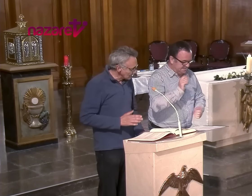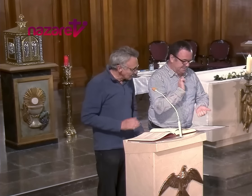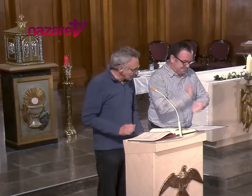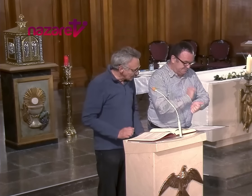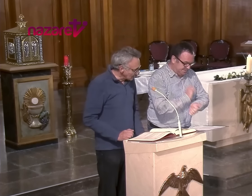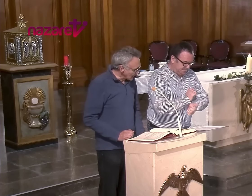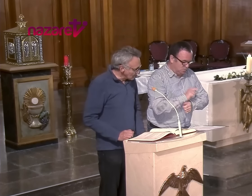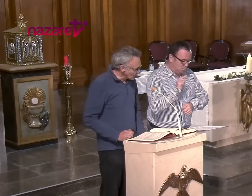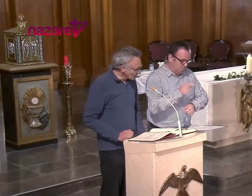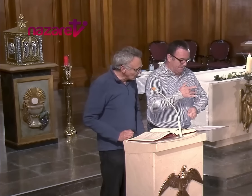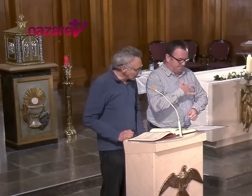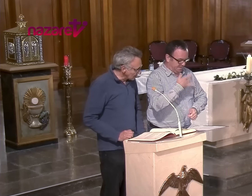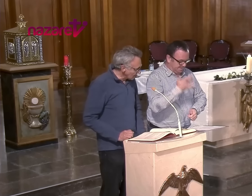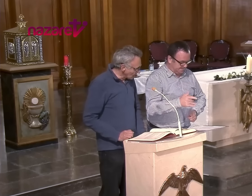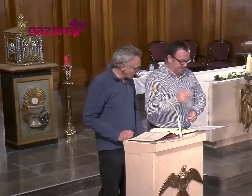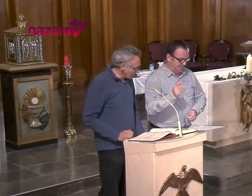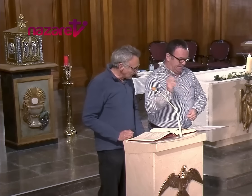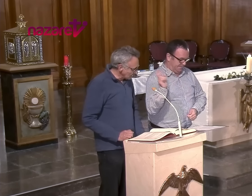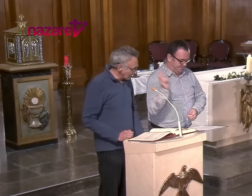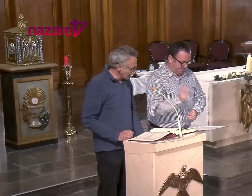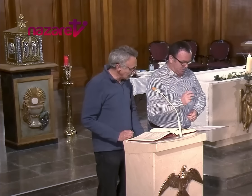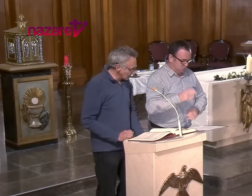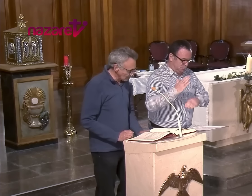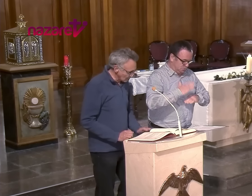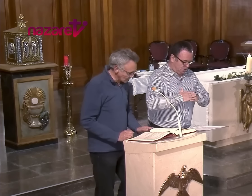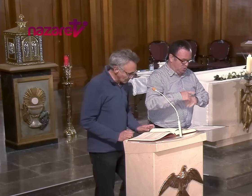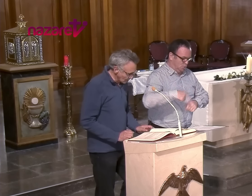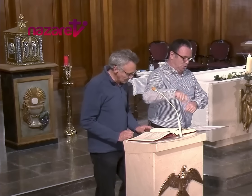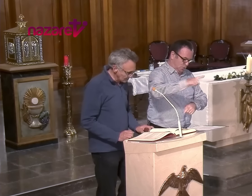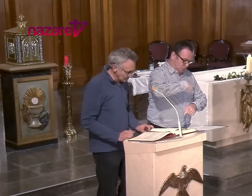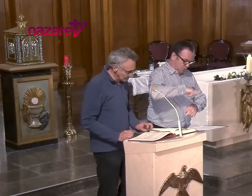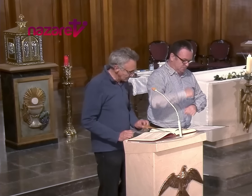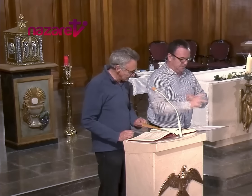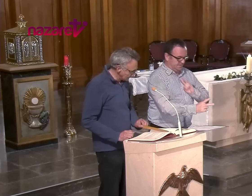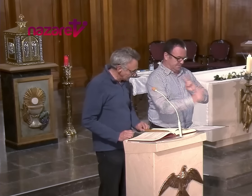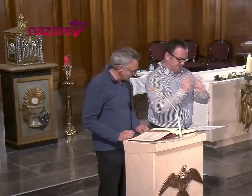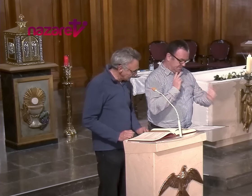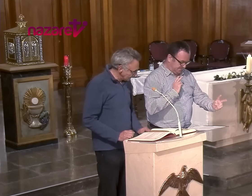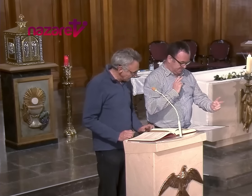Señor, esperamos que tu misericordia venga sobre nosotros.